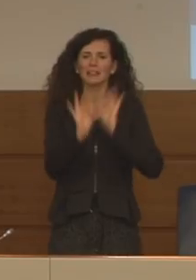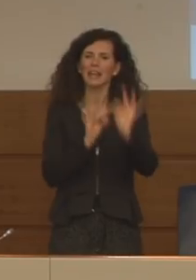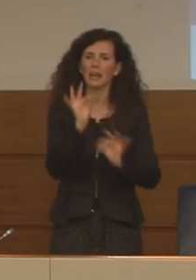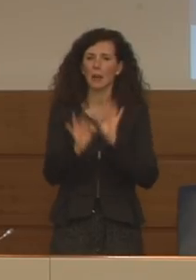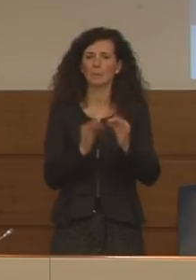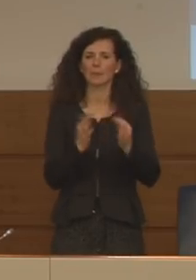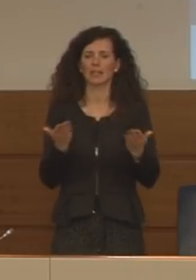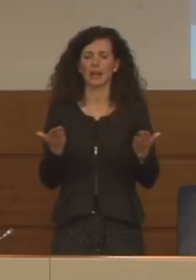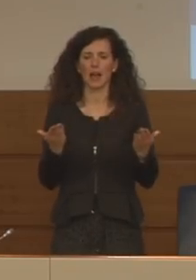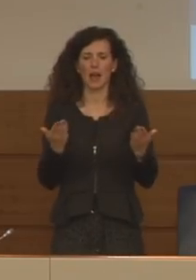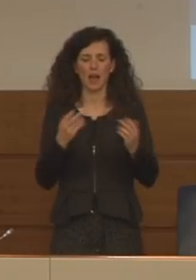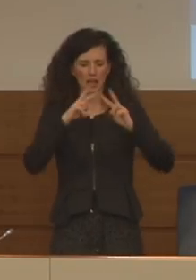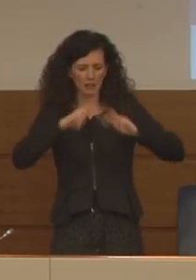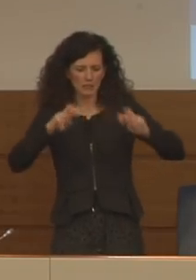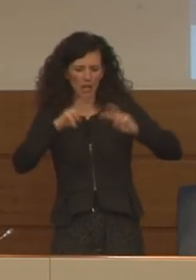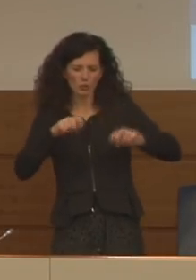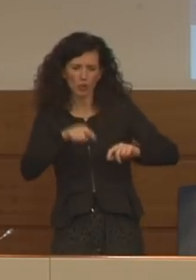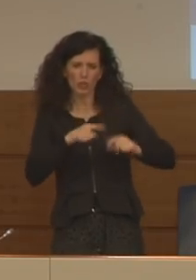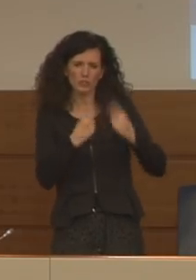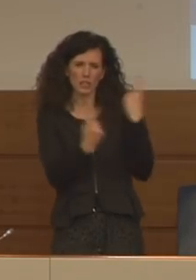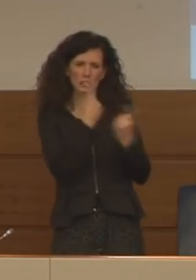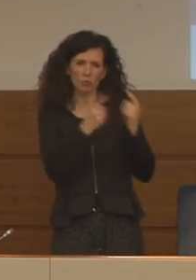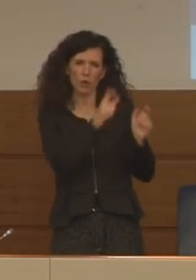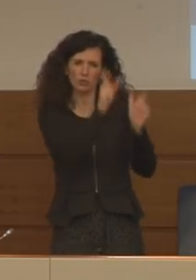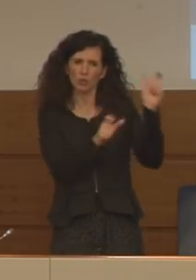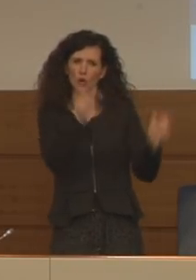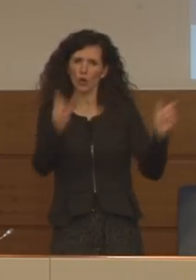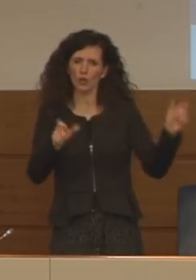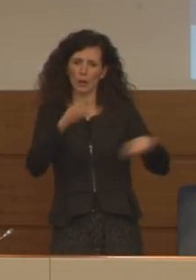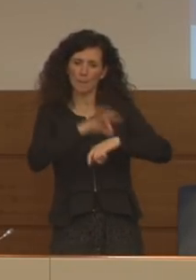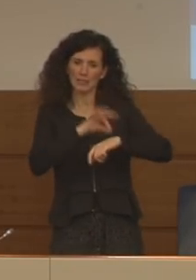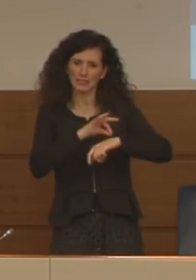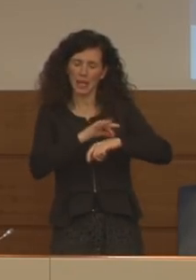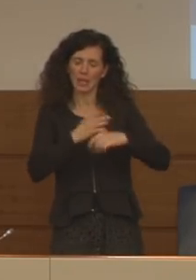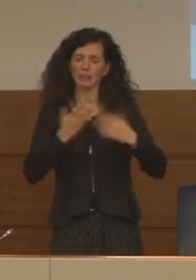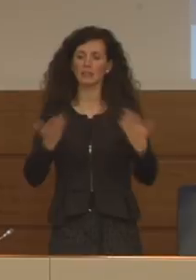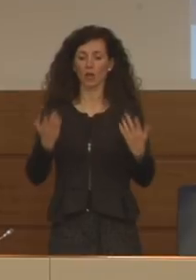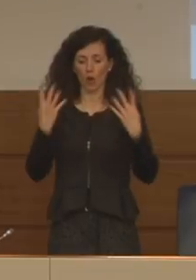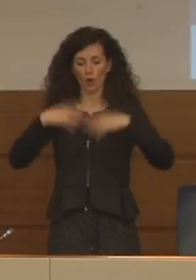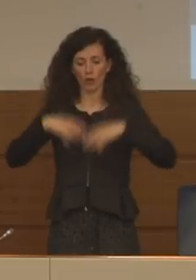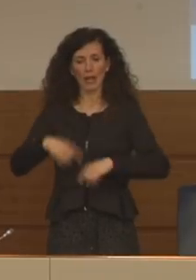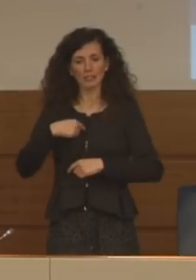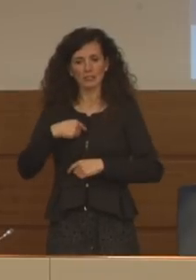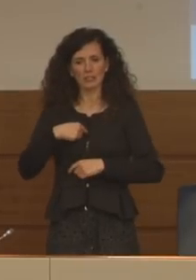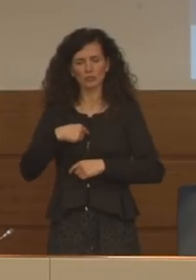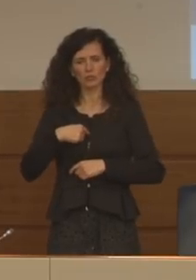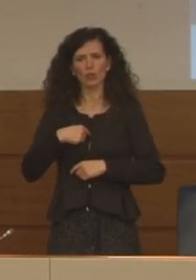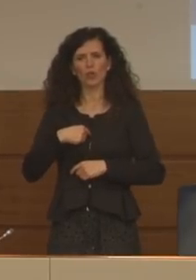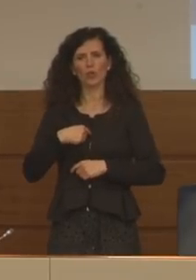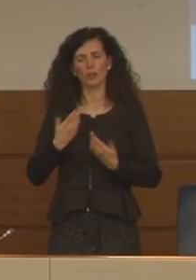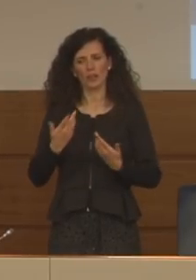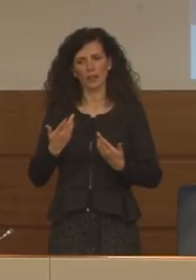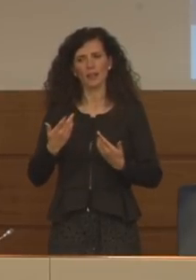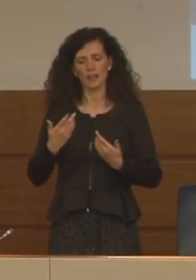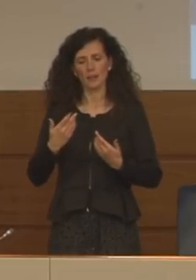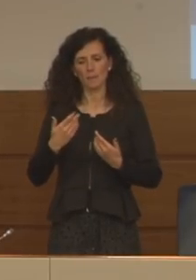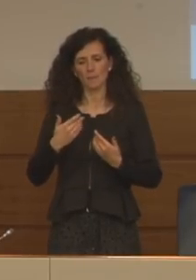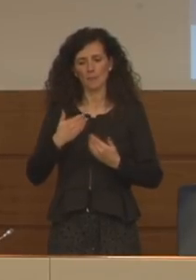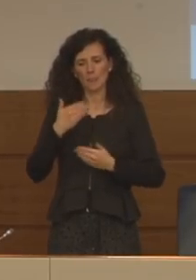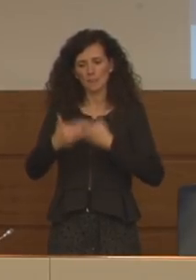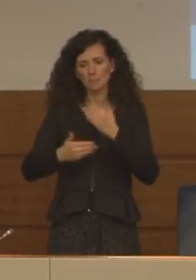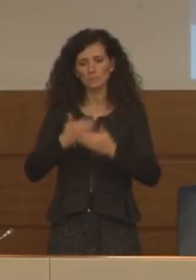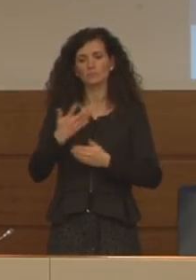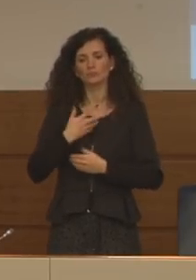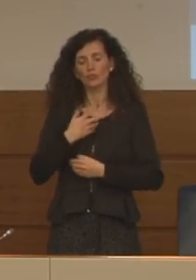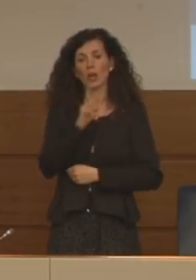quanto riguarda la diagnostica l'organizzazione manda in pre qualifica molto probabilmente circa 200